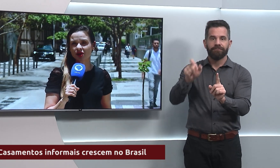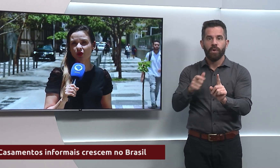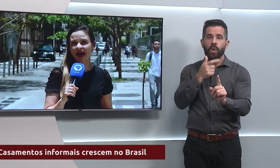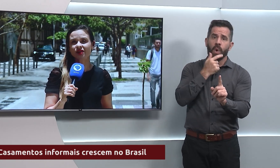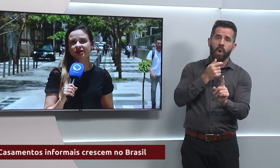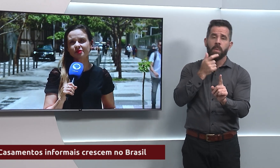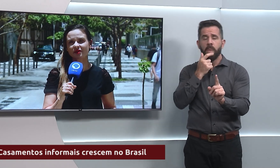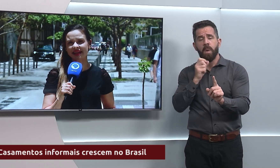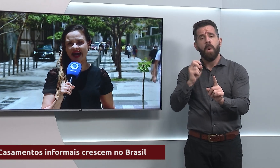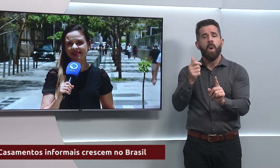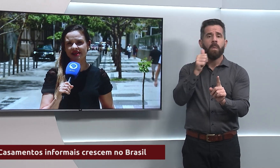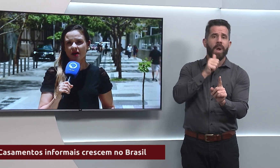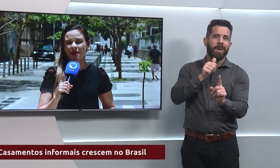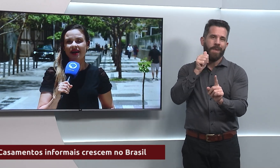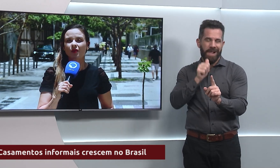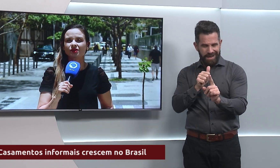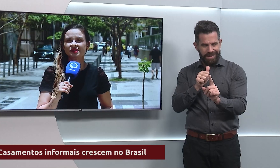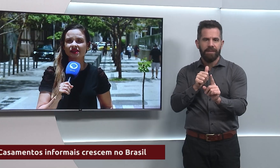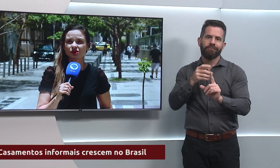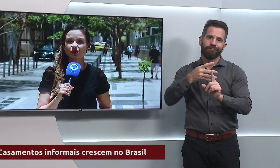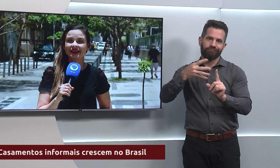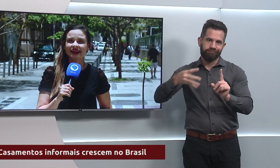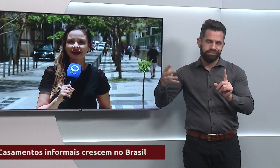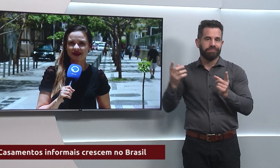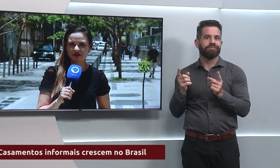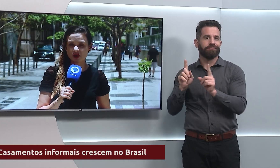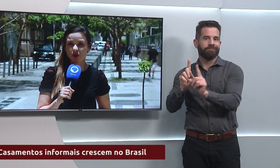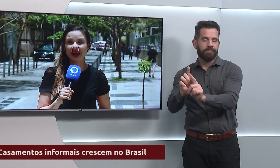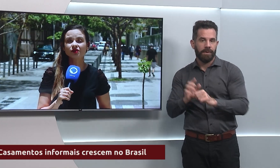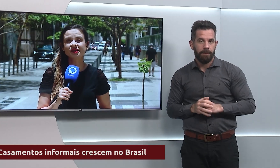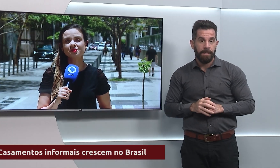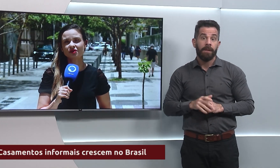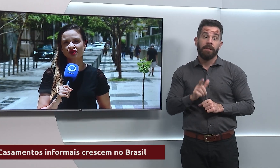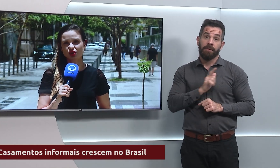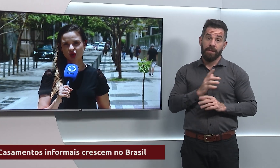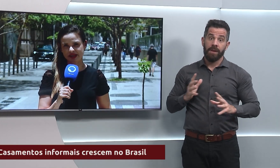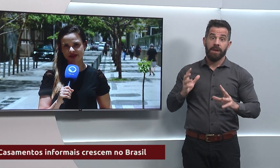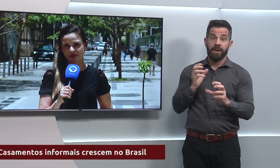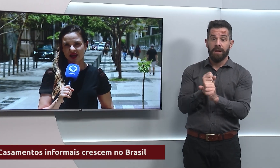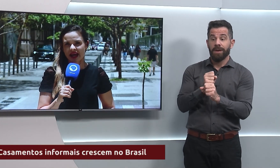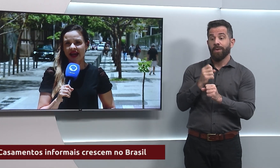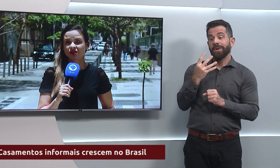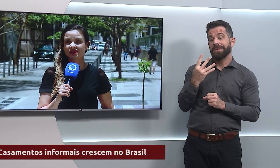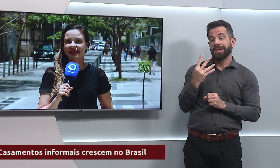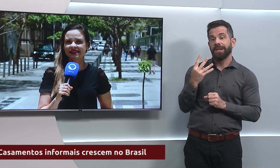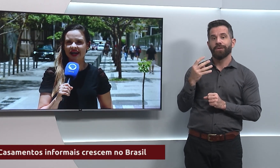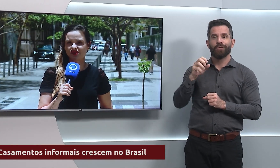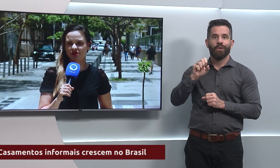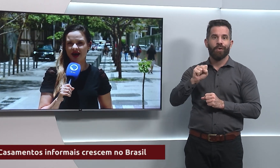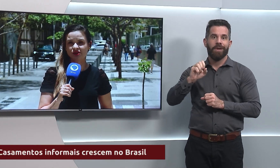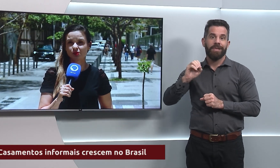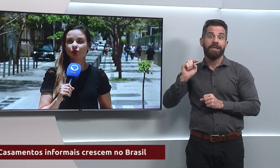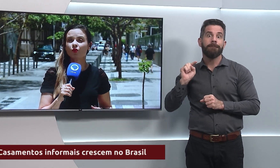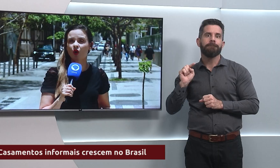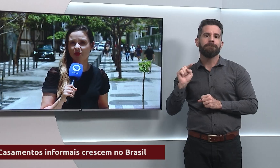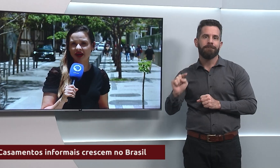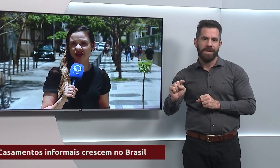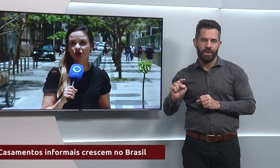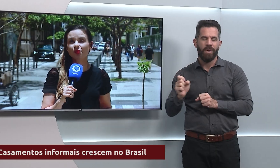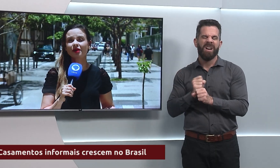em 2010 para 480 mil em 2022. Entre os casais formados por um homem e uma